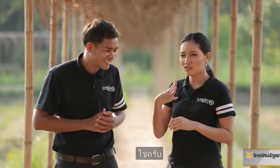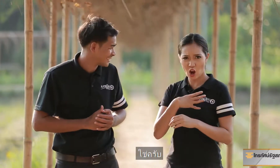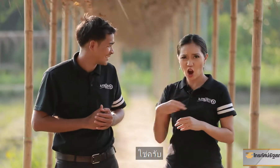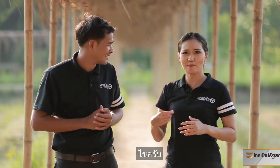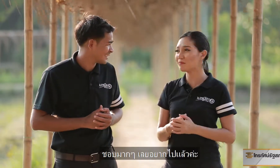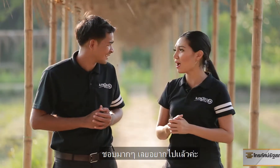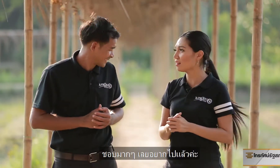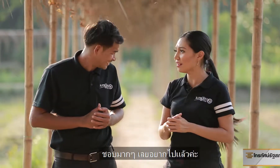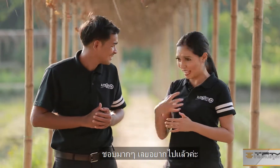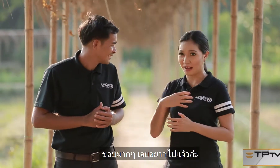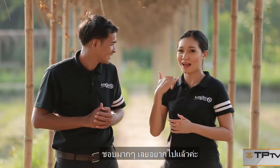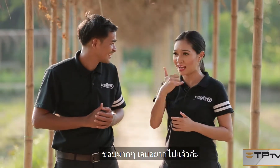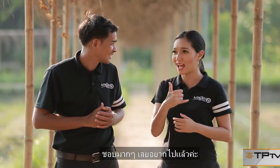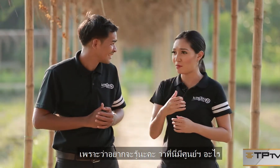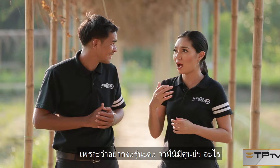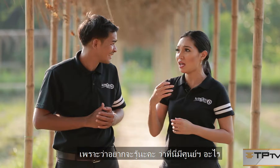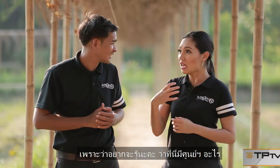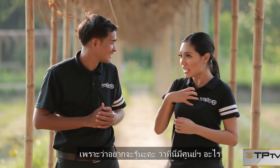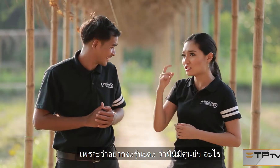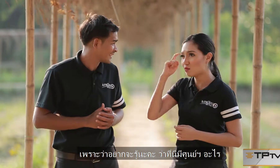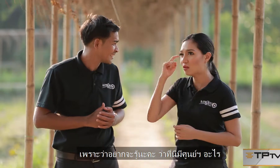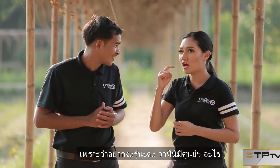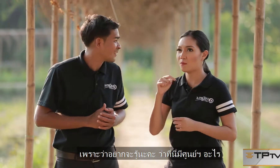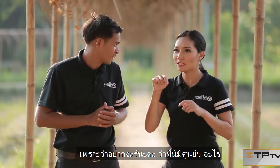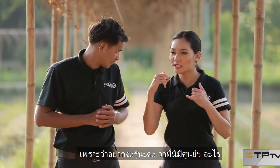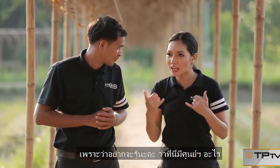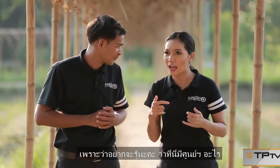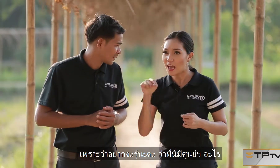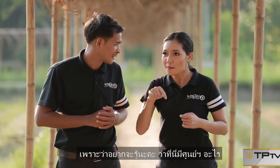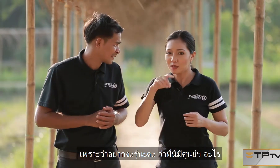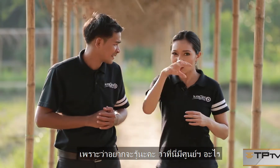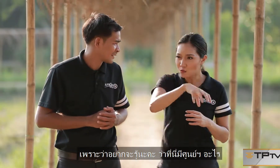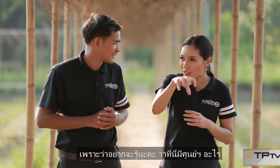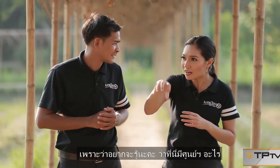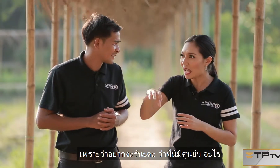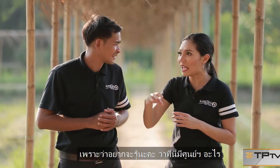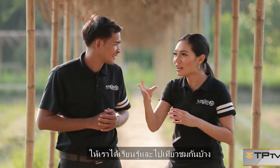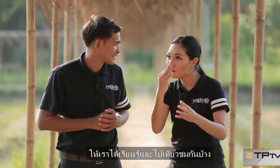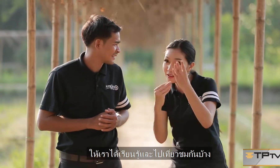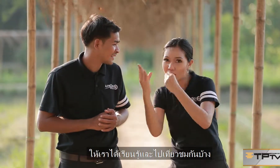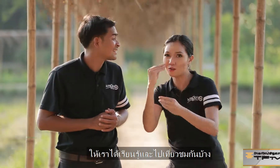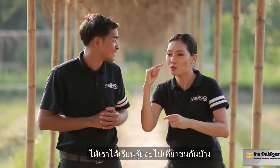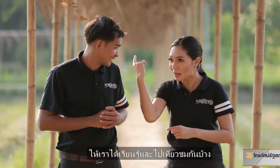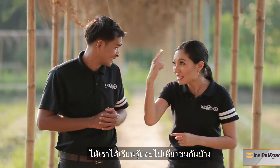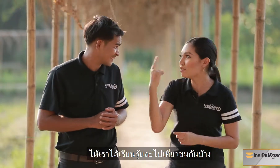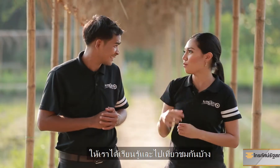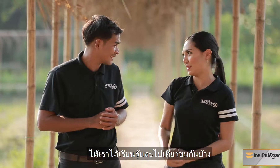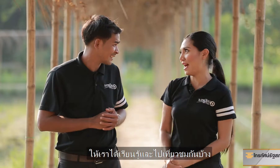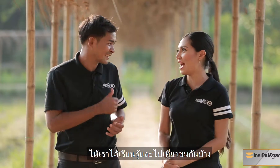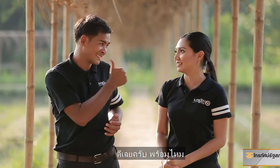ครับ ชอบมากๆเลยอยากไปแล้วค่ะเพราะว่าอยากจะรู้นะคะว่าที่เนี่ยมีศูนย์อะไรให้เราได้เรียนรู้และไปเที่ยวชมกันบ้าง ดีเลย